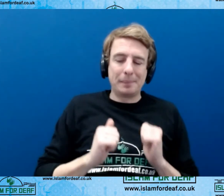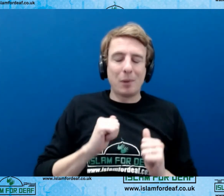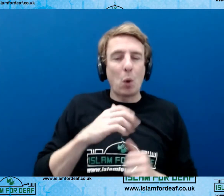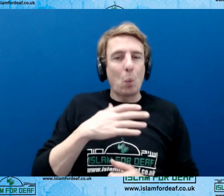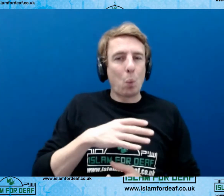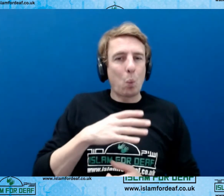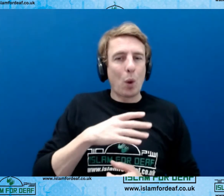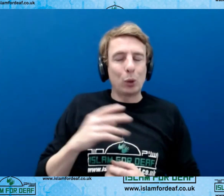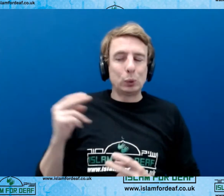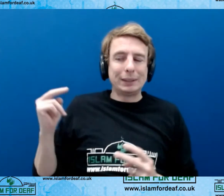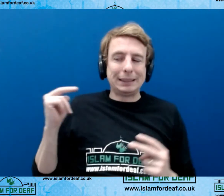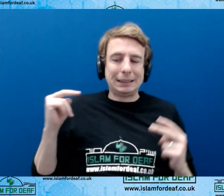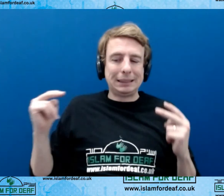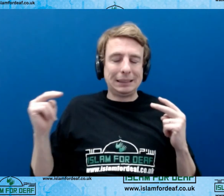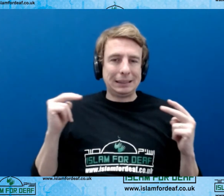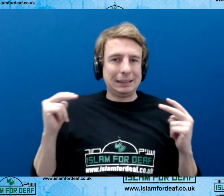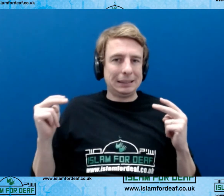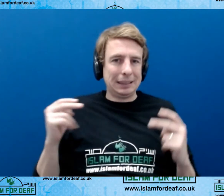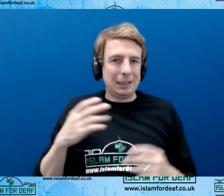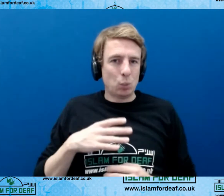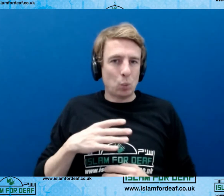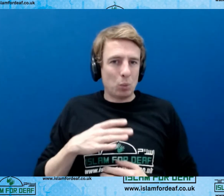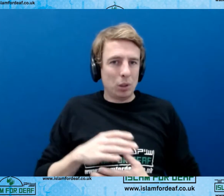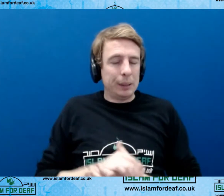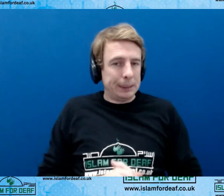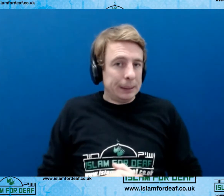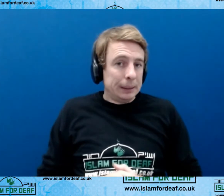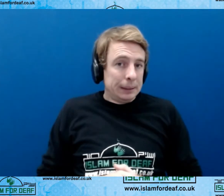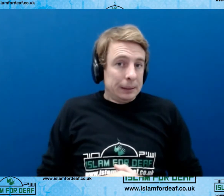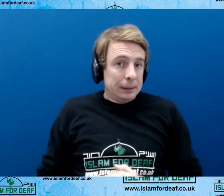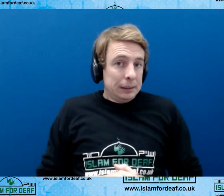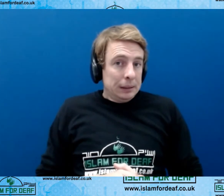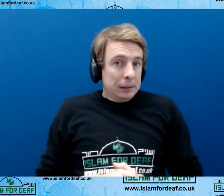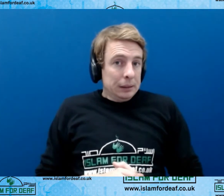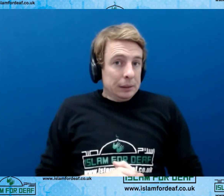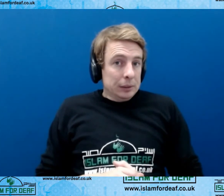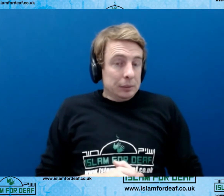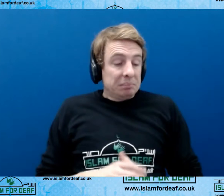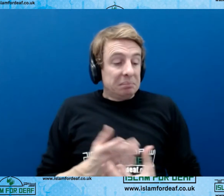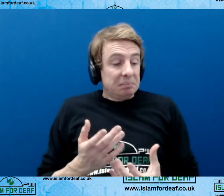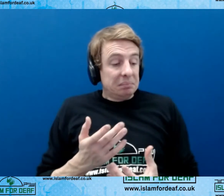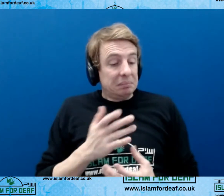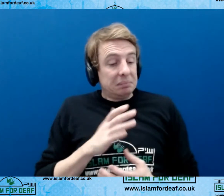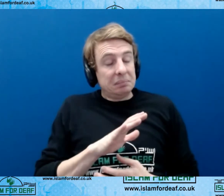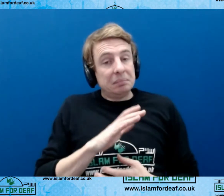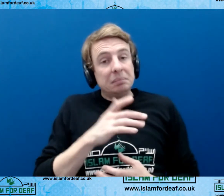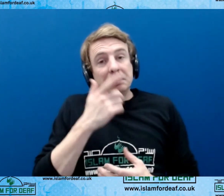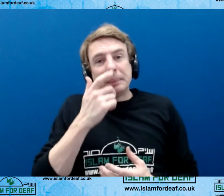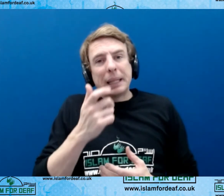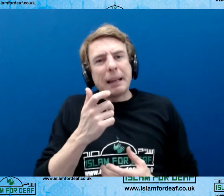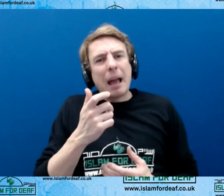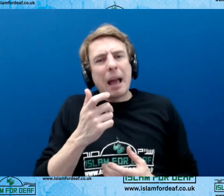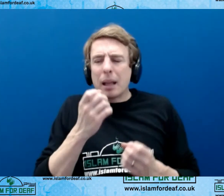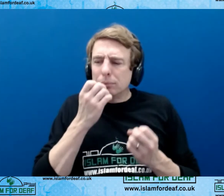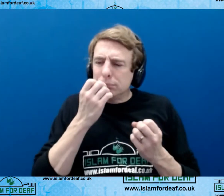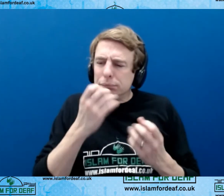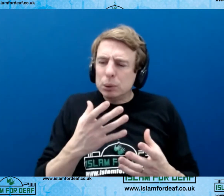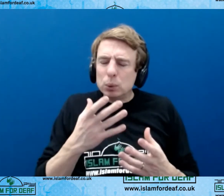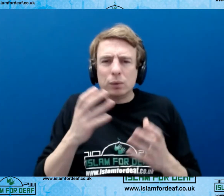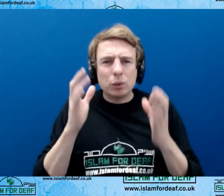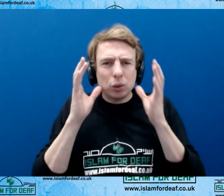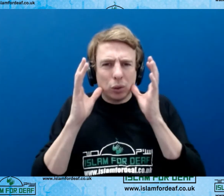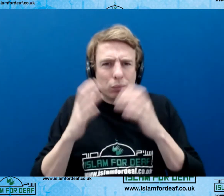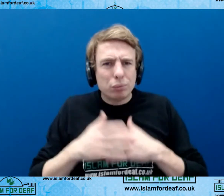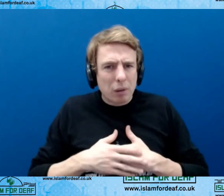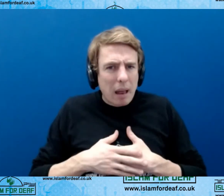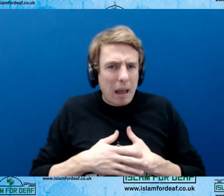prayer, and then someone else comes in and sees them, then they can continue. There's no issue in this. There's no problem. لكنه